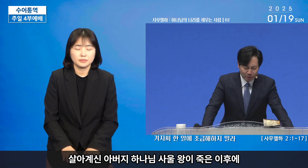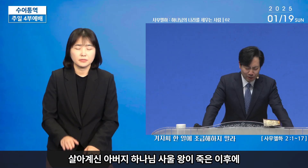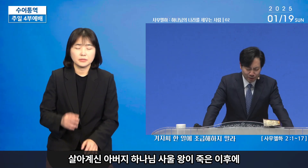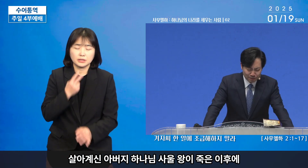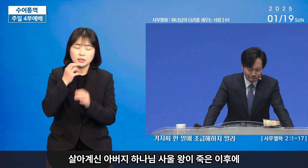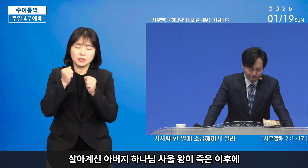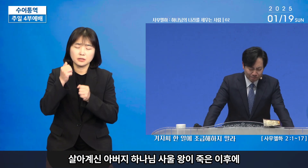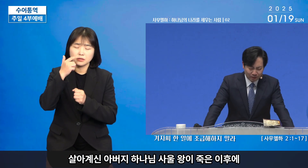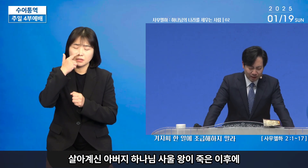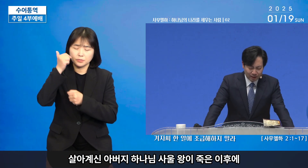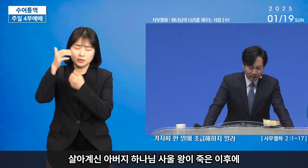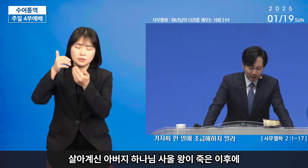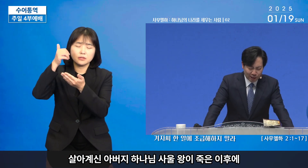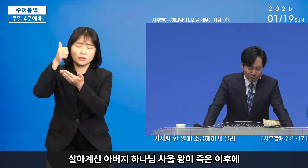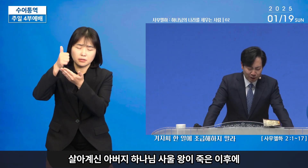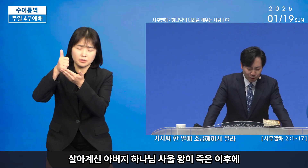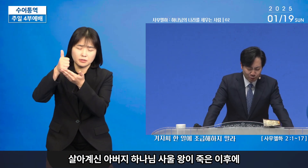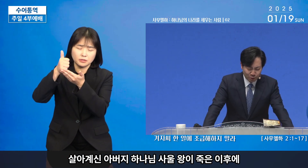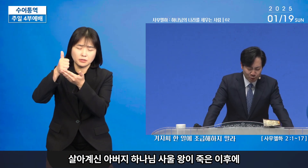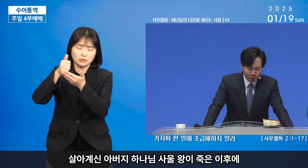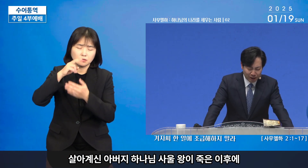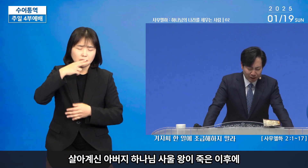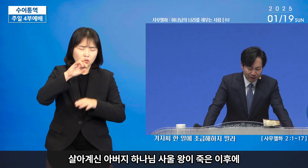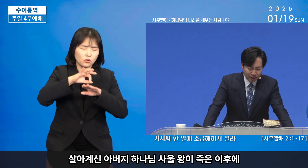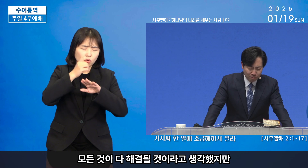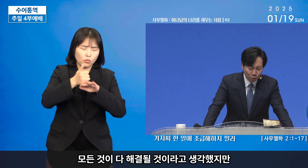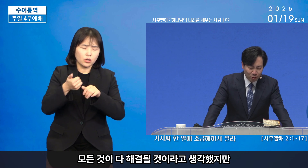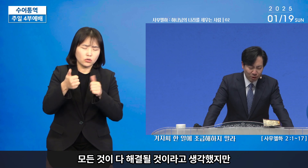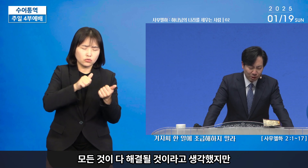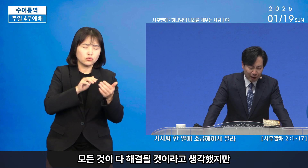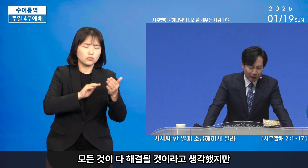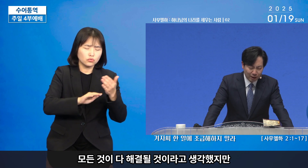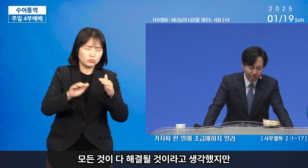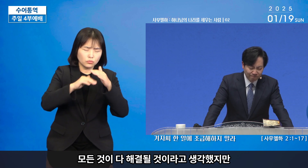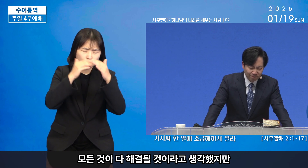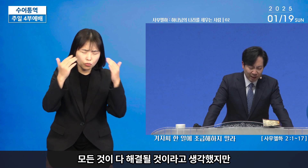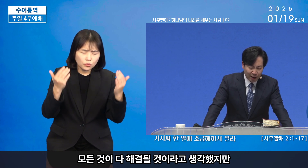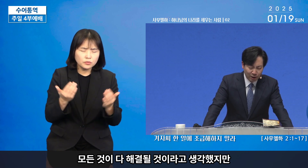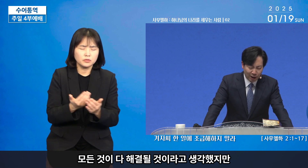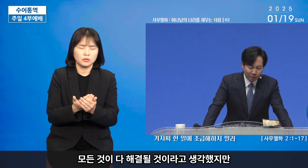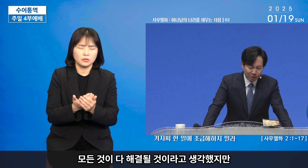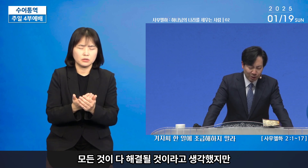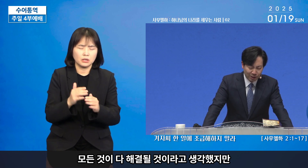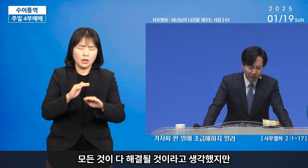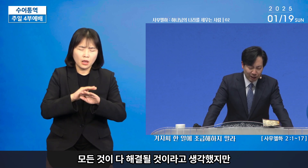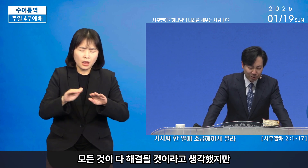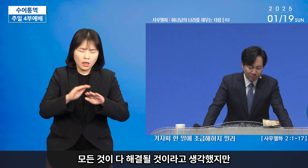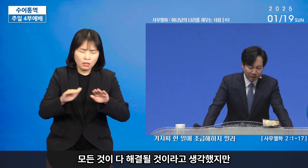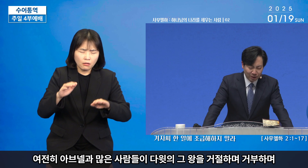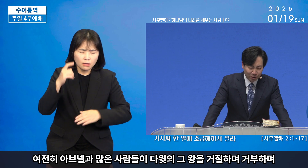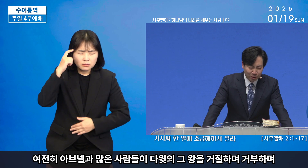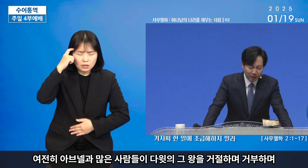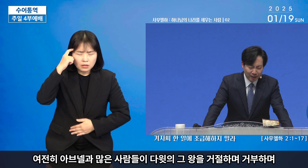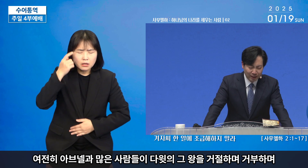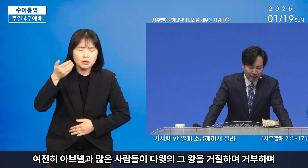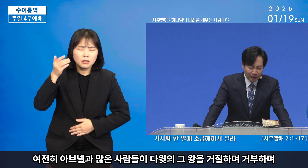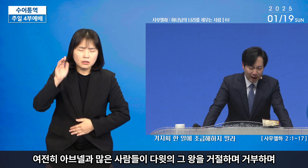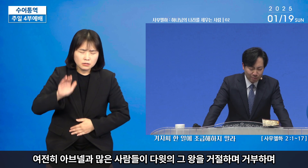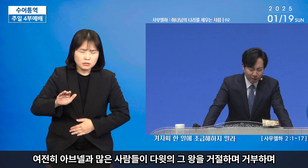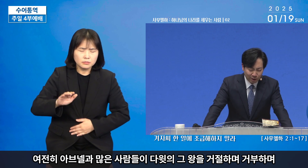살아계신 아버지 하나님, 사울 왕이 죽은 이후에 모든 것이 다 해결될 것이라고 생각했지만